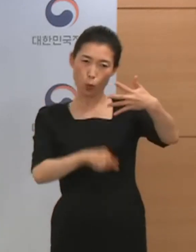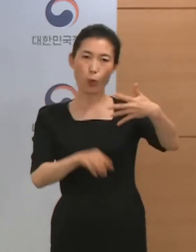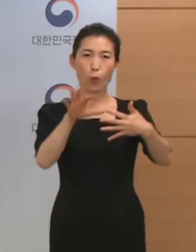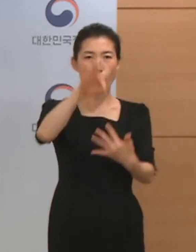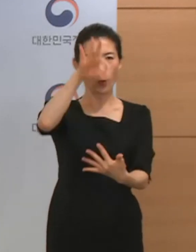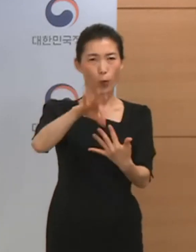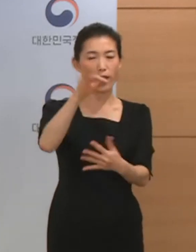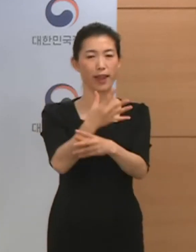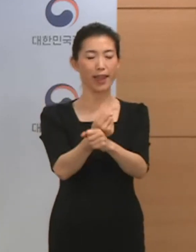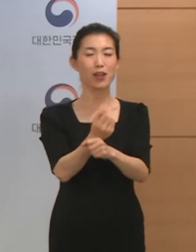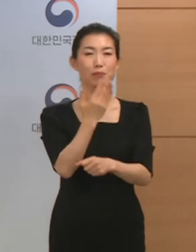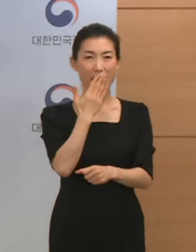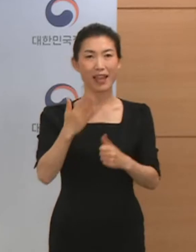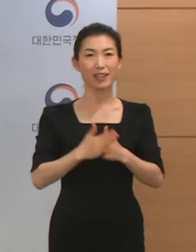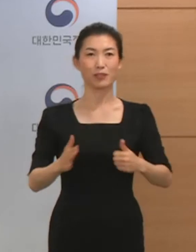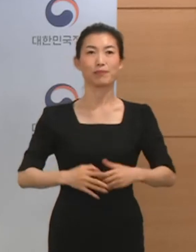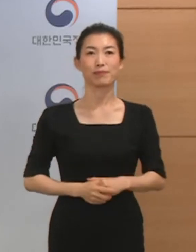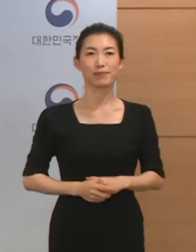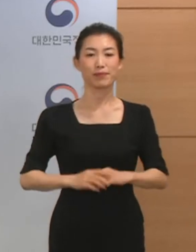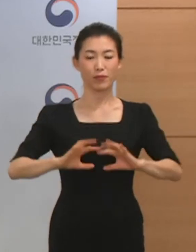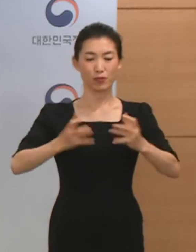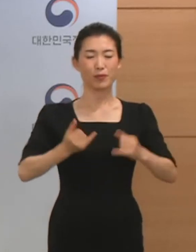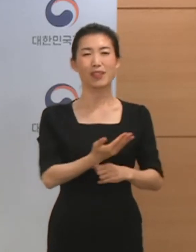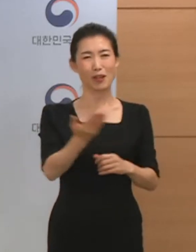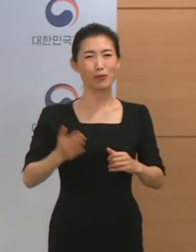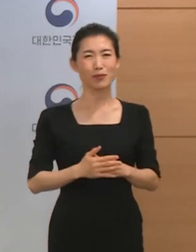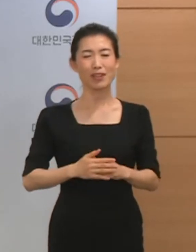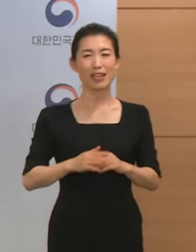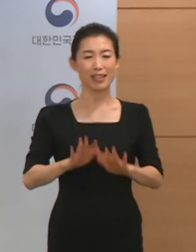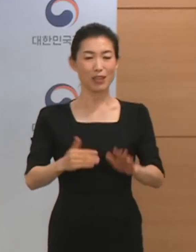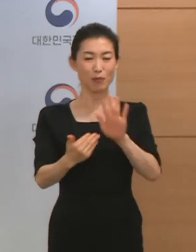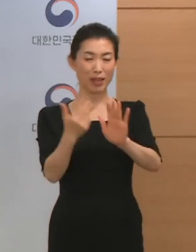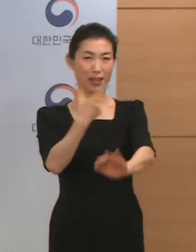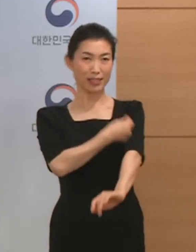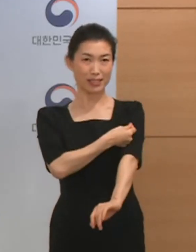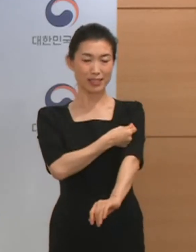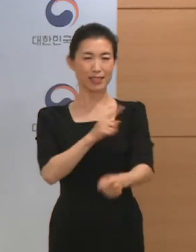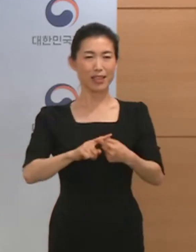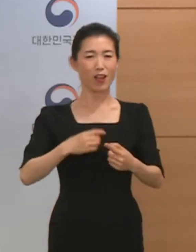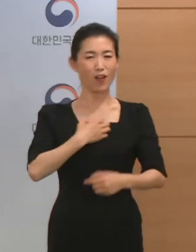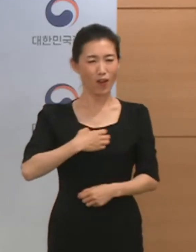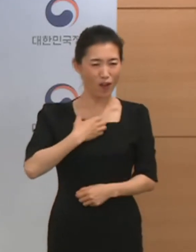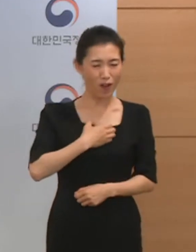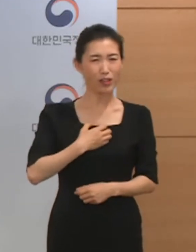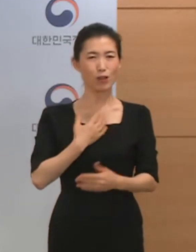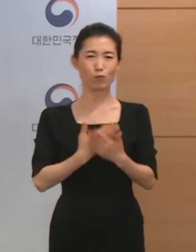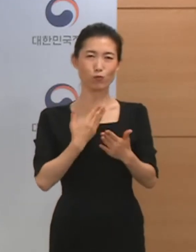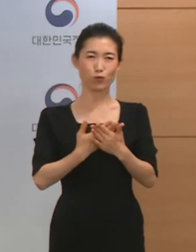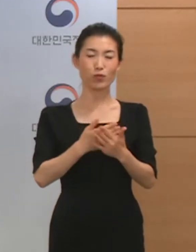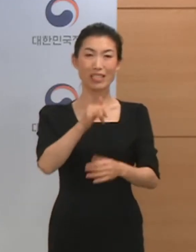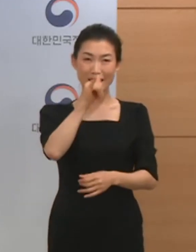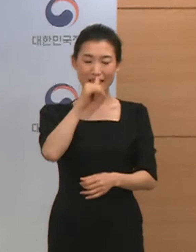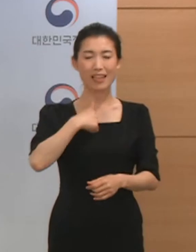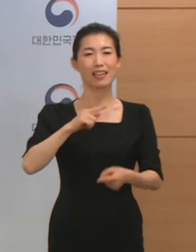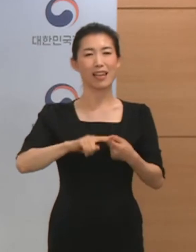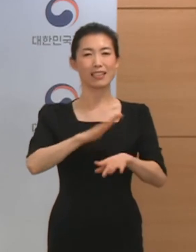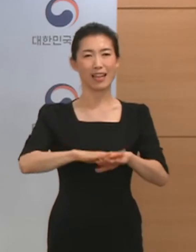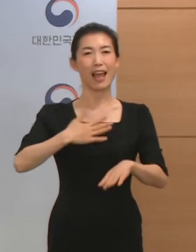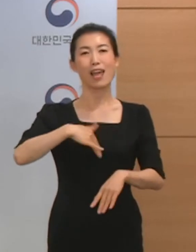있습니다. 많은 국민들께서 접종에 대해 걱정하고 우려하는 것을 저희도 잘 이해하고